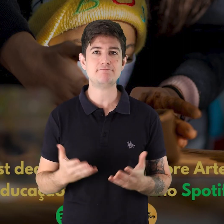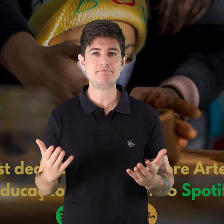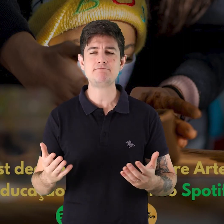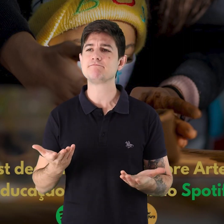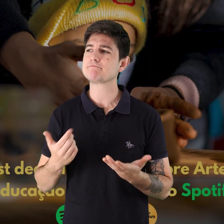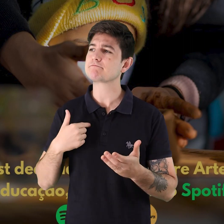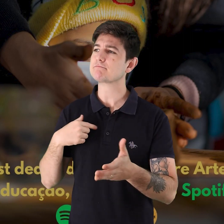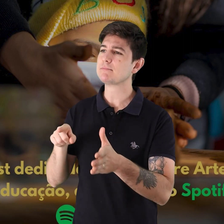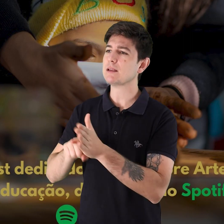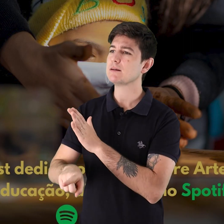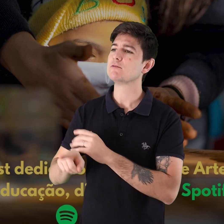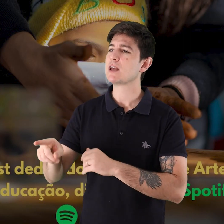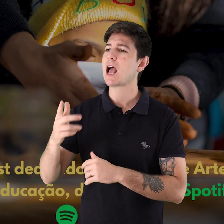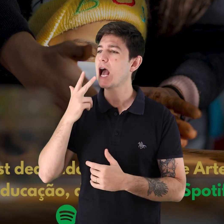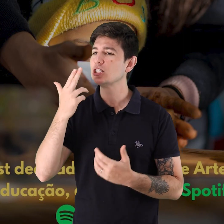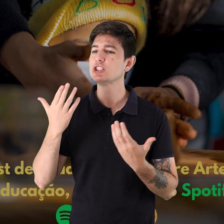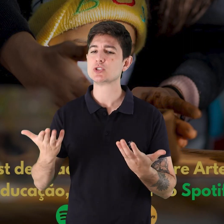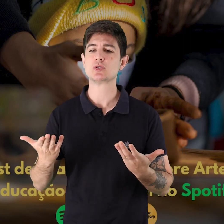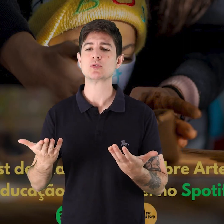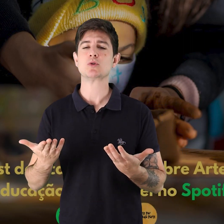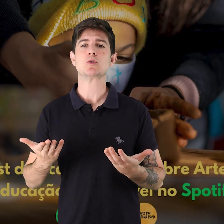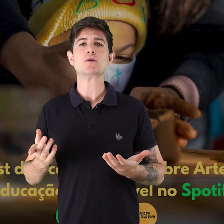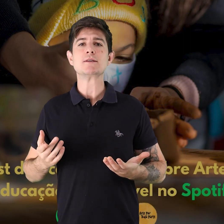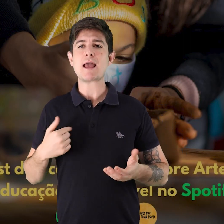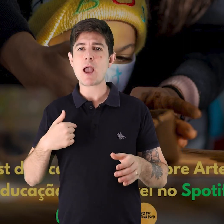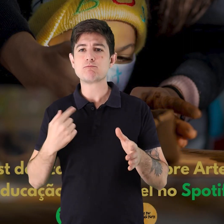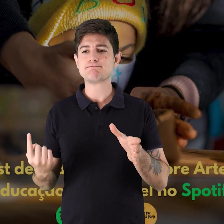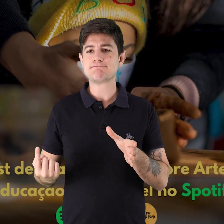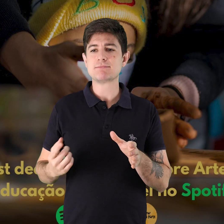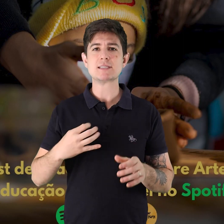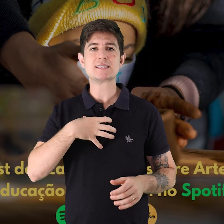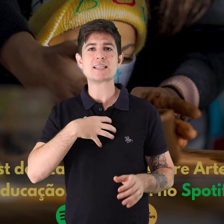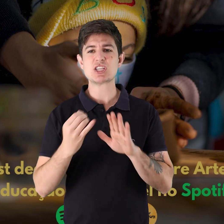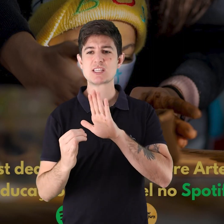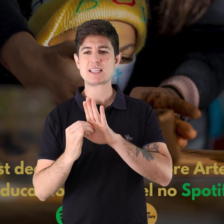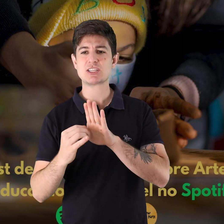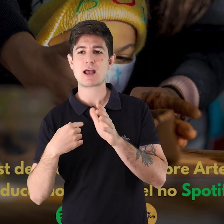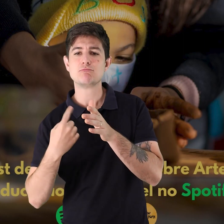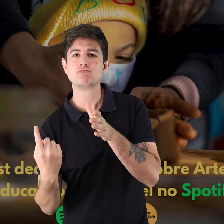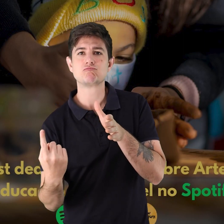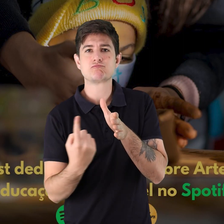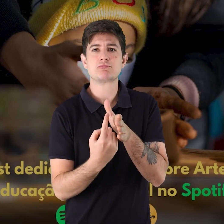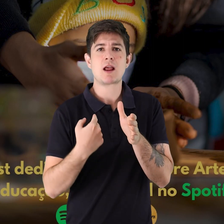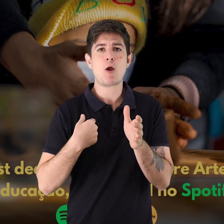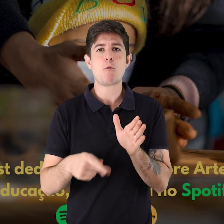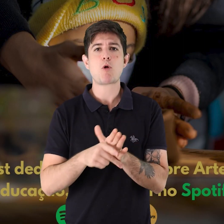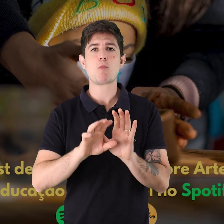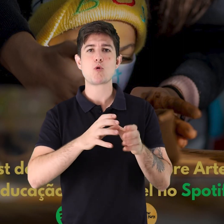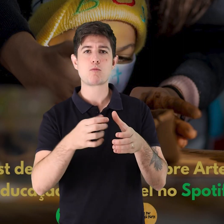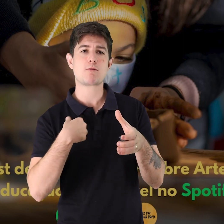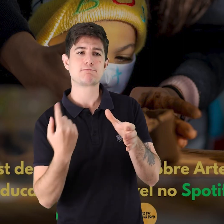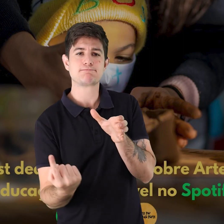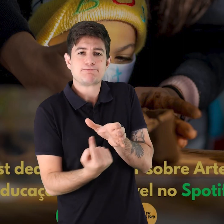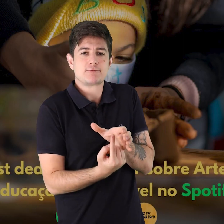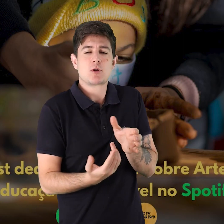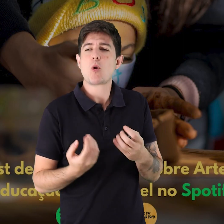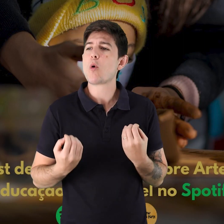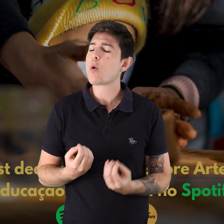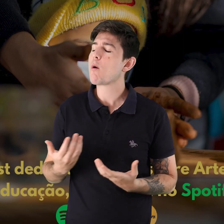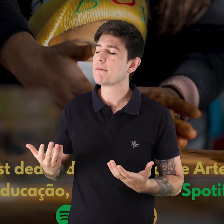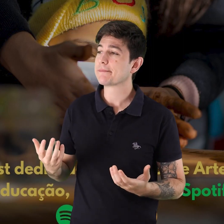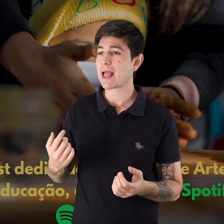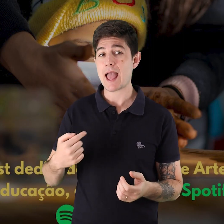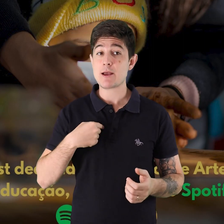Lu, e o que é pertencimento na sua visão? Pertencimento é você se sentir parte de algo. E é muito importante